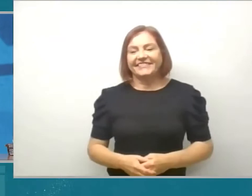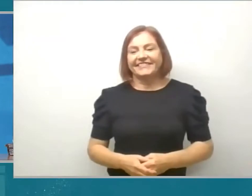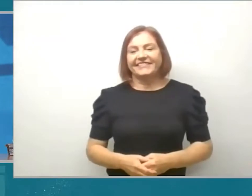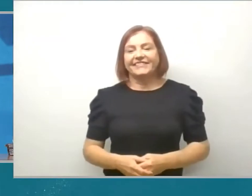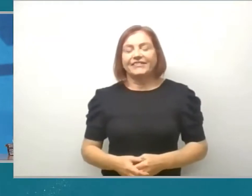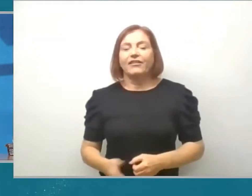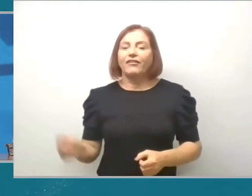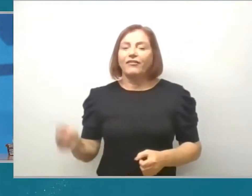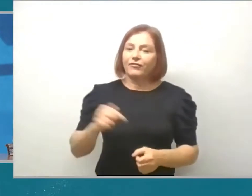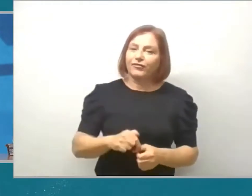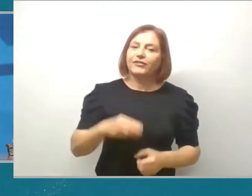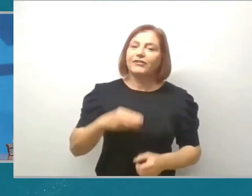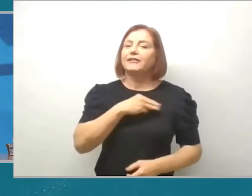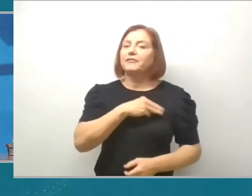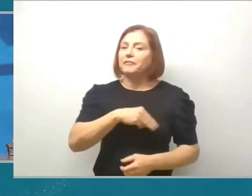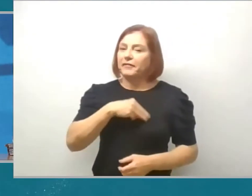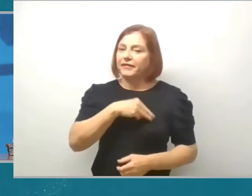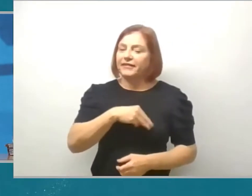Mateus,